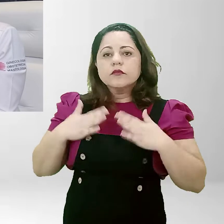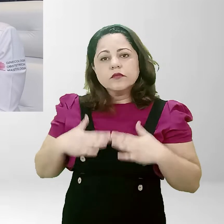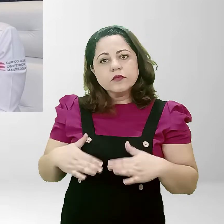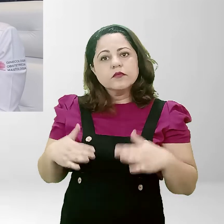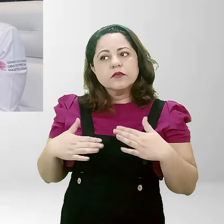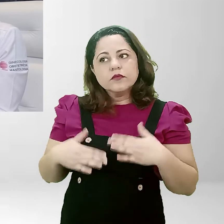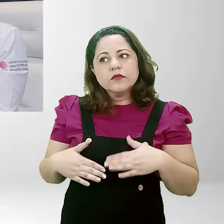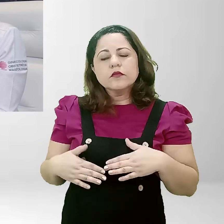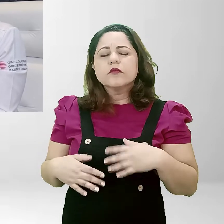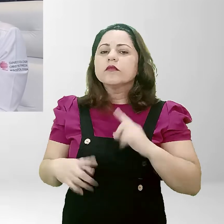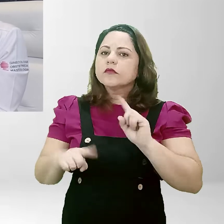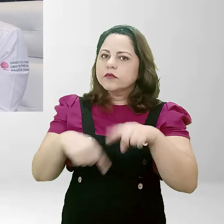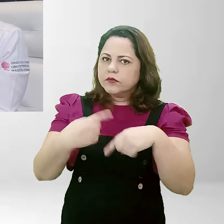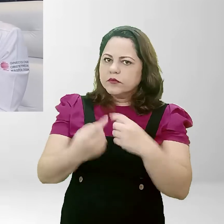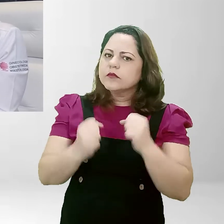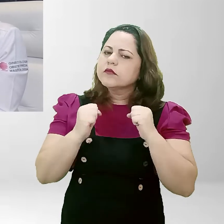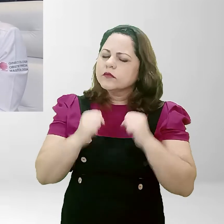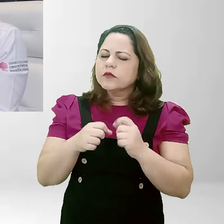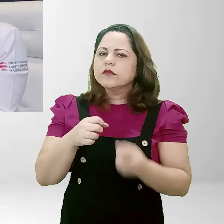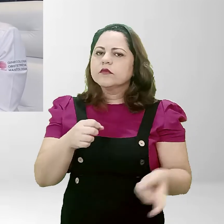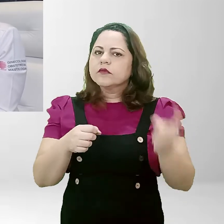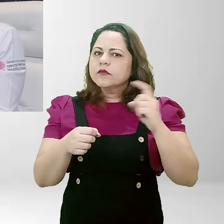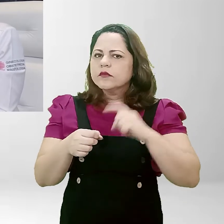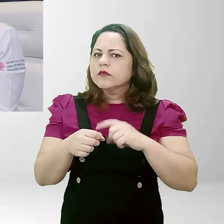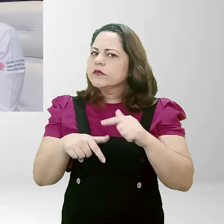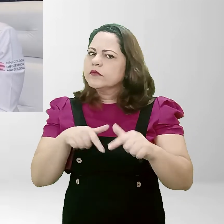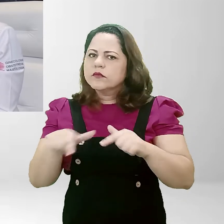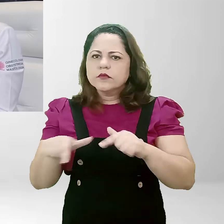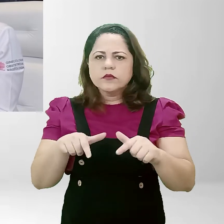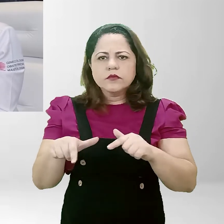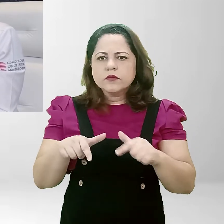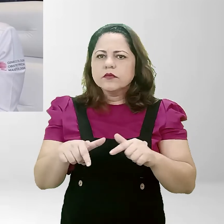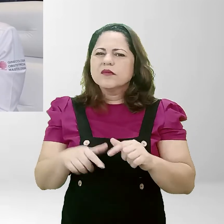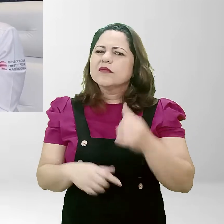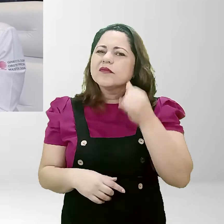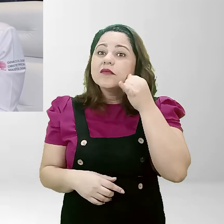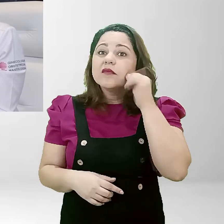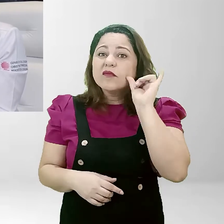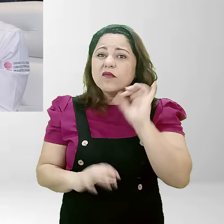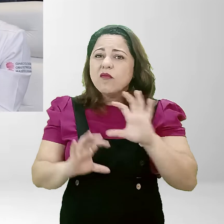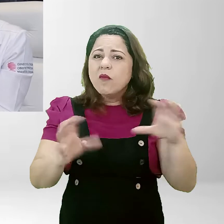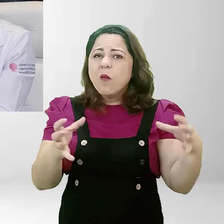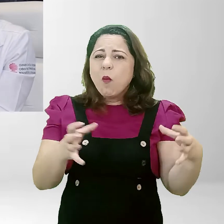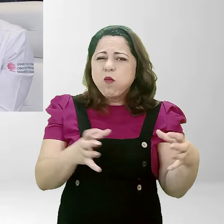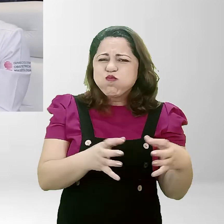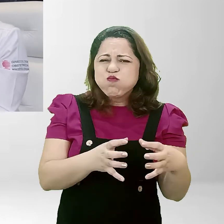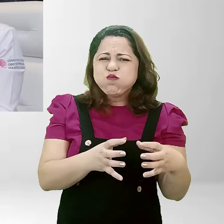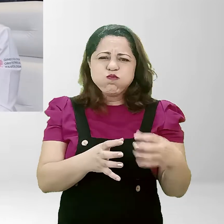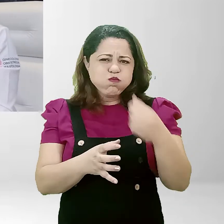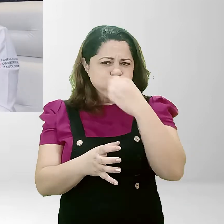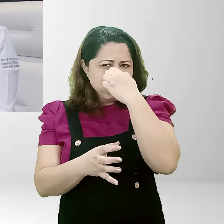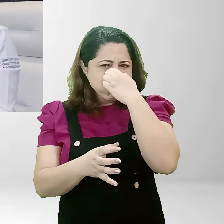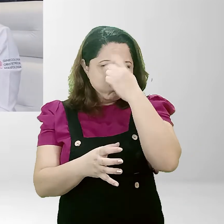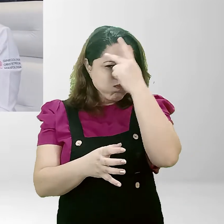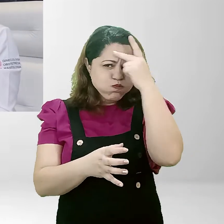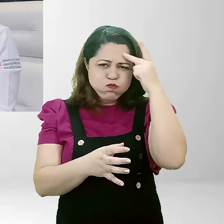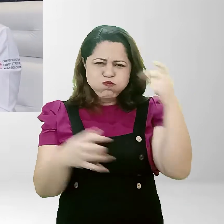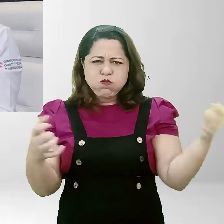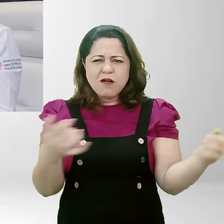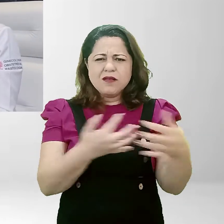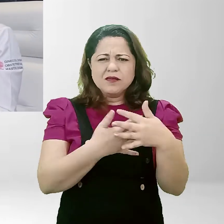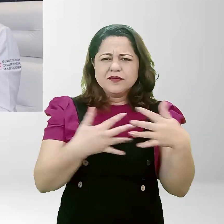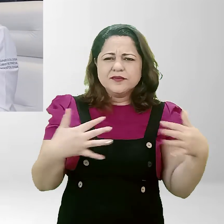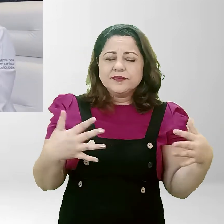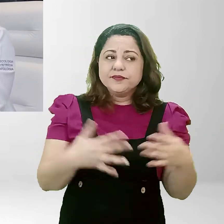cada sessão e depois mantenham uma vida relativamente normal, evitando aglomerados, evitando